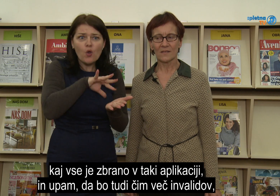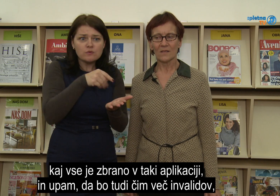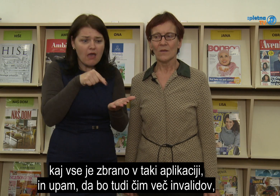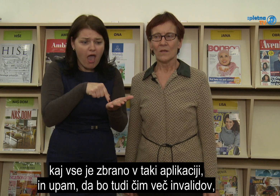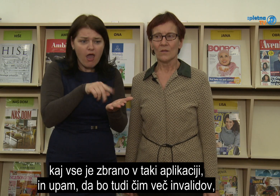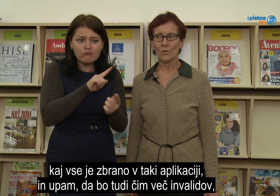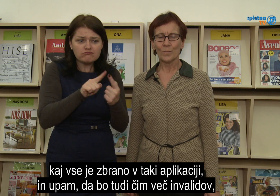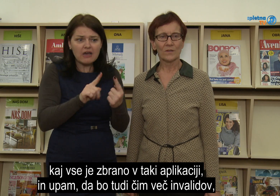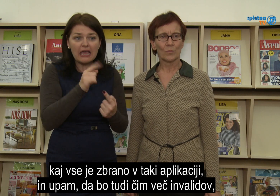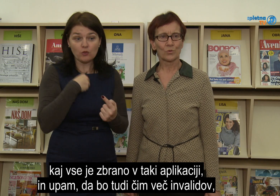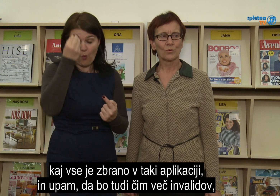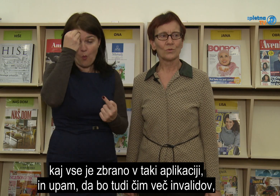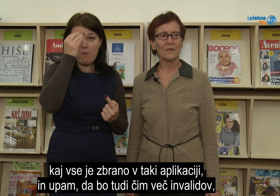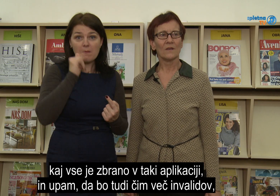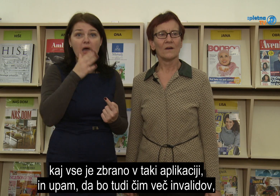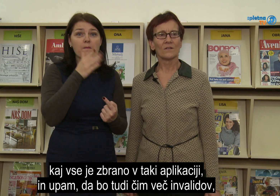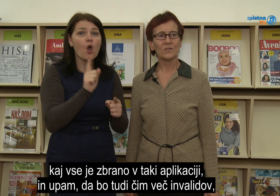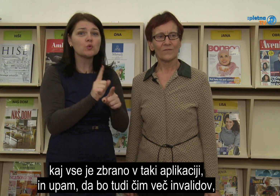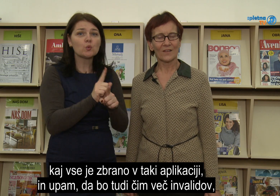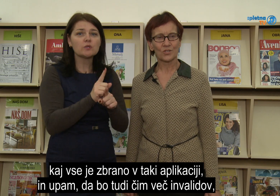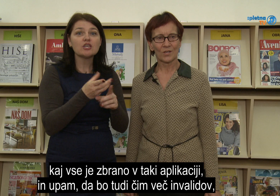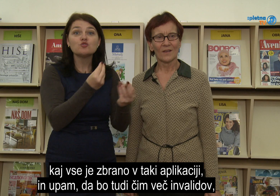aplikaciji in upam, da bo tudi čim več